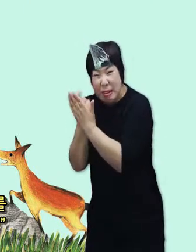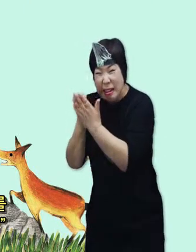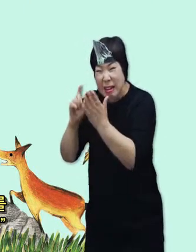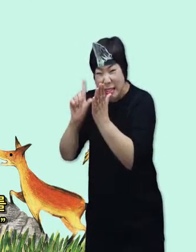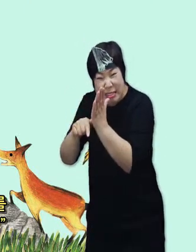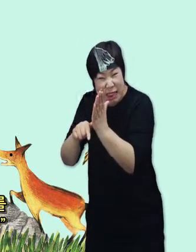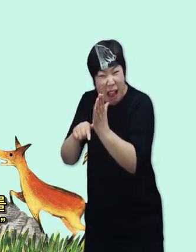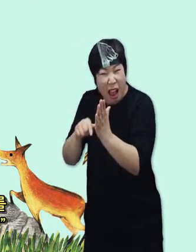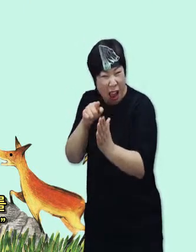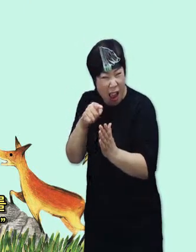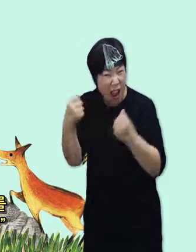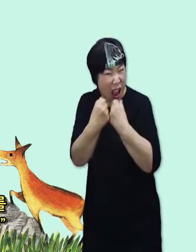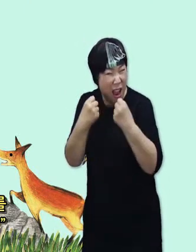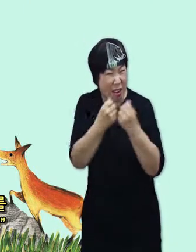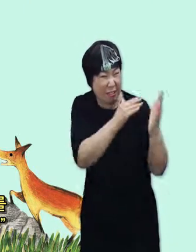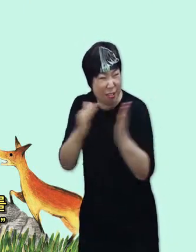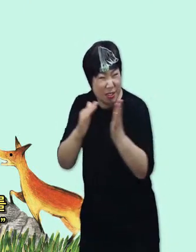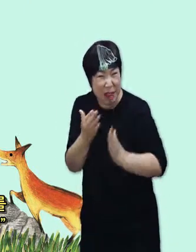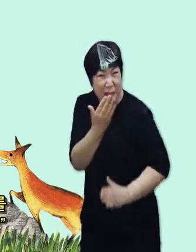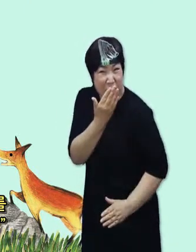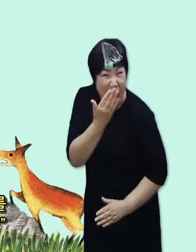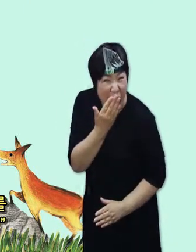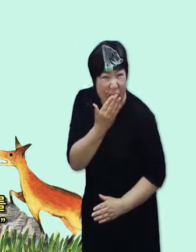엄니를 갈고 있을 시간이나 있겠어?